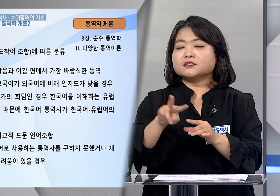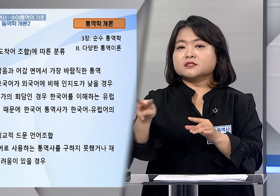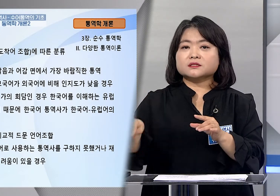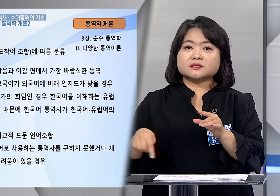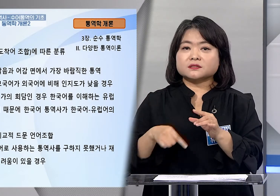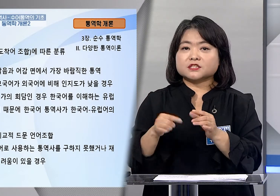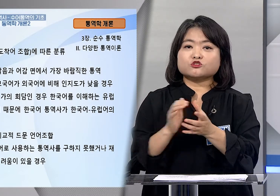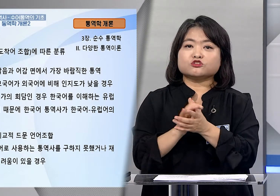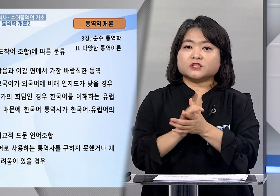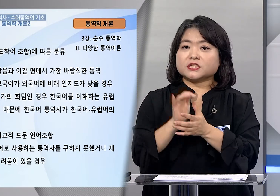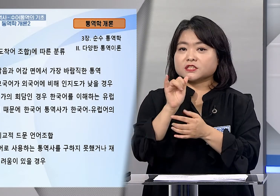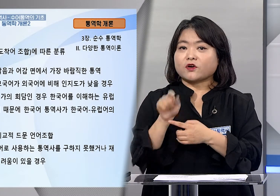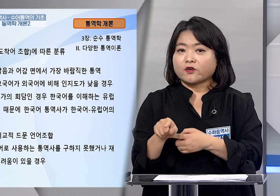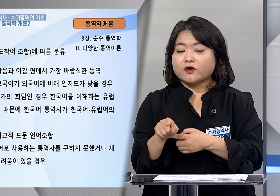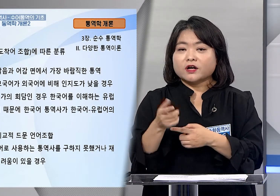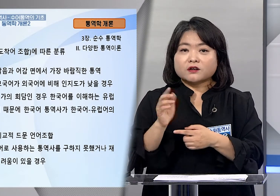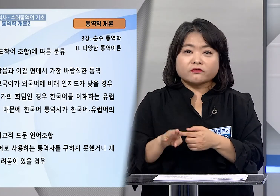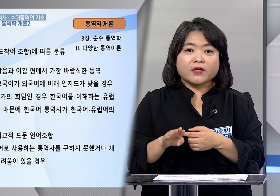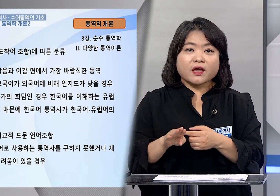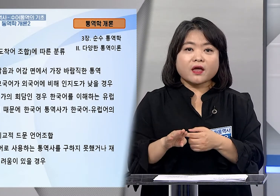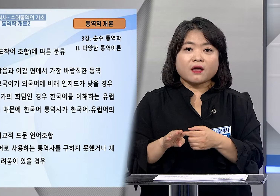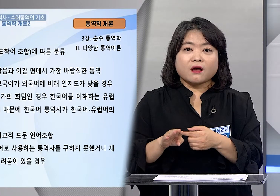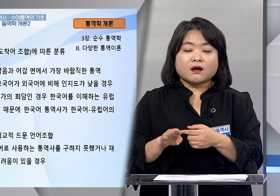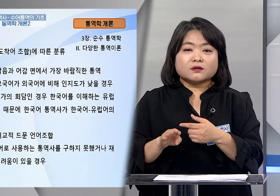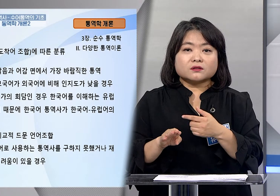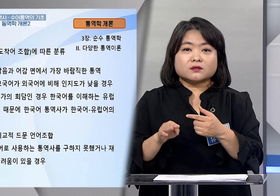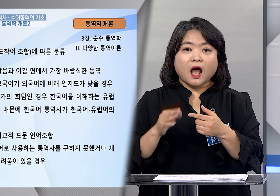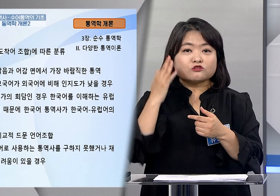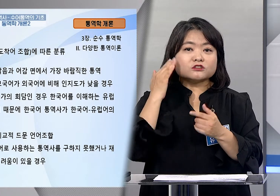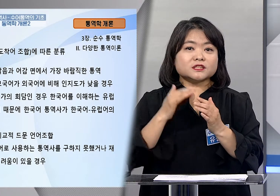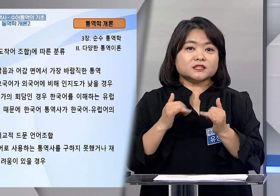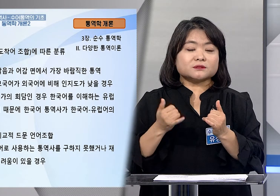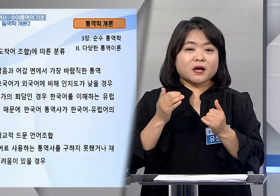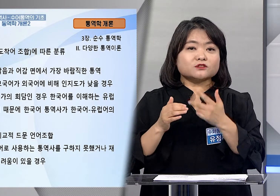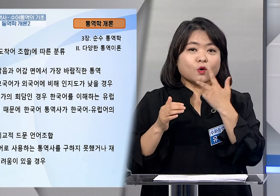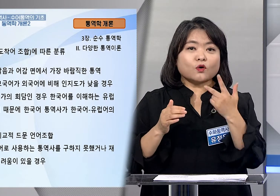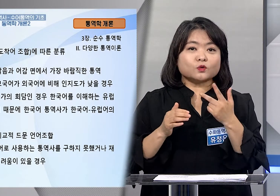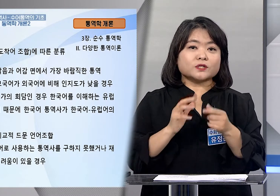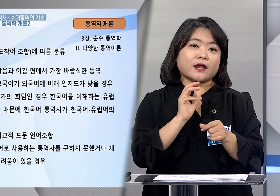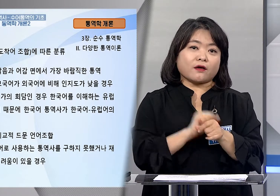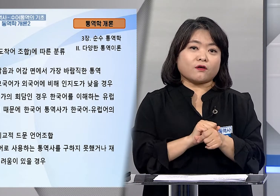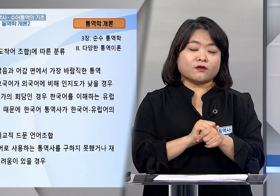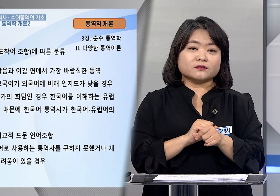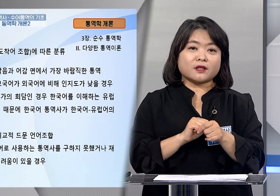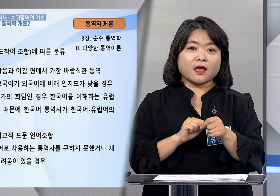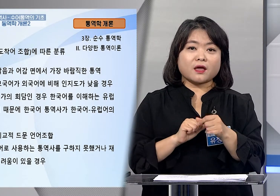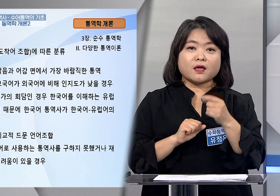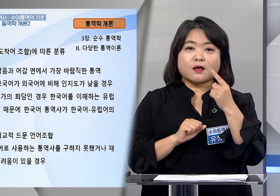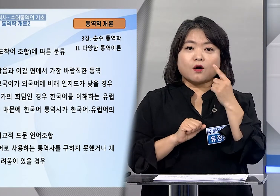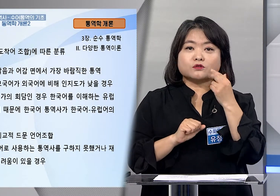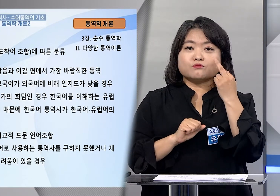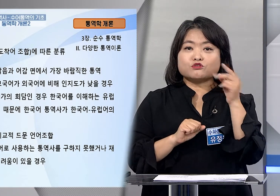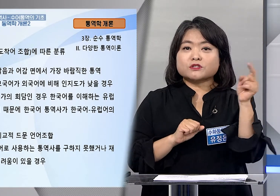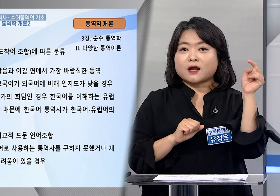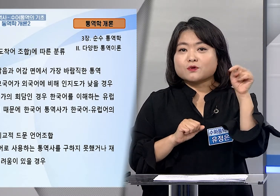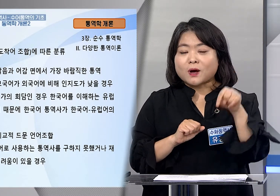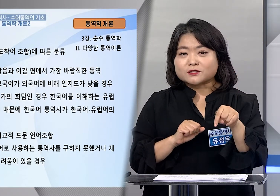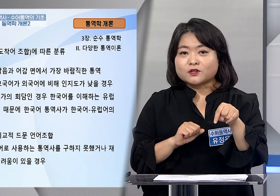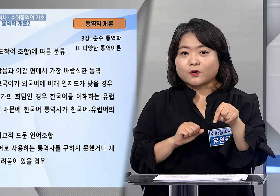있는 친구들이 있어요. 그런데 한국인이지만 영어도 잘해요. 그런데 어떤 미국 사람이 왔어요.